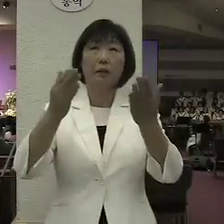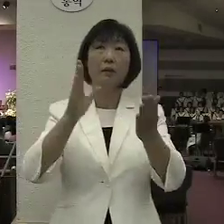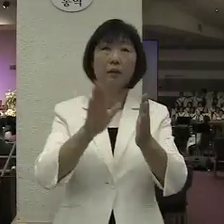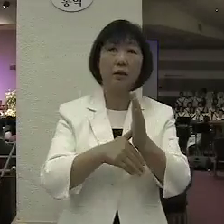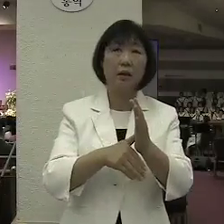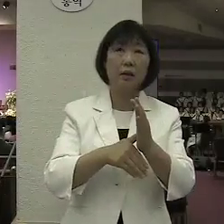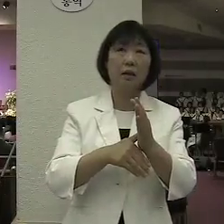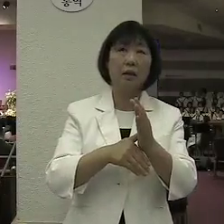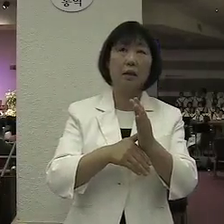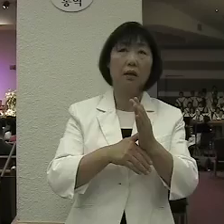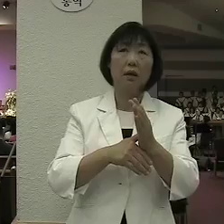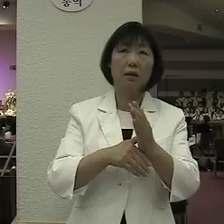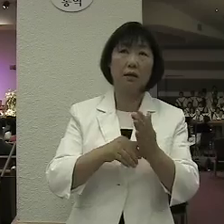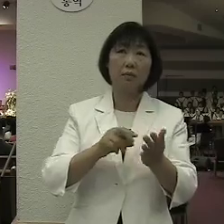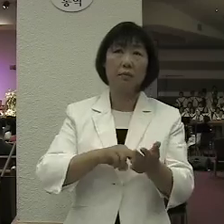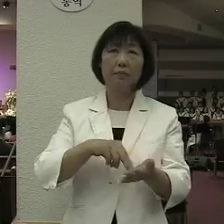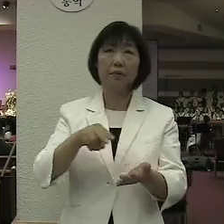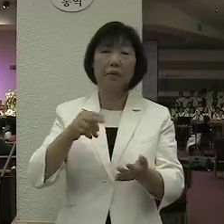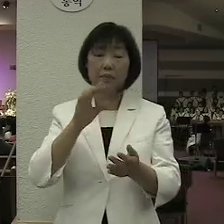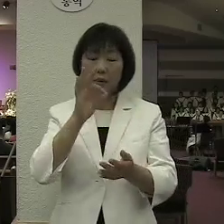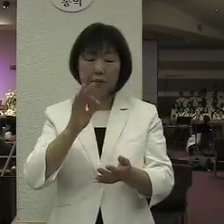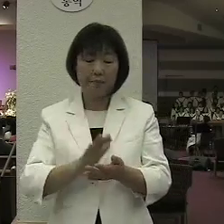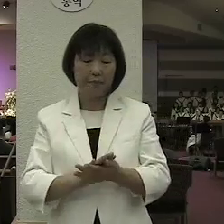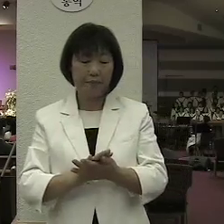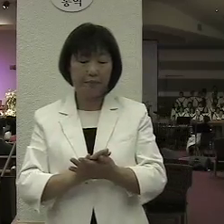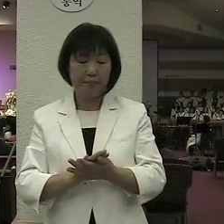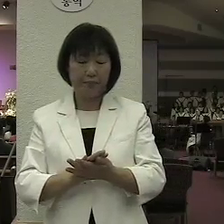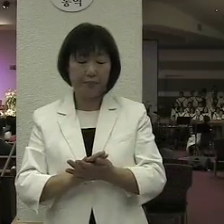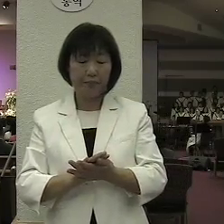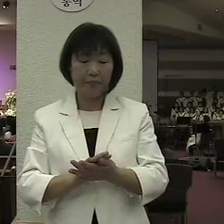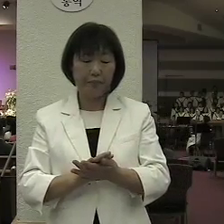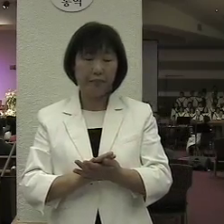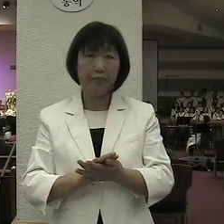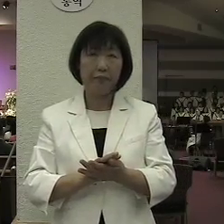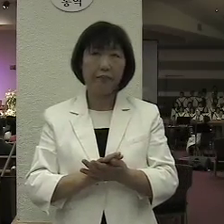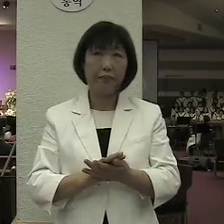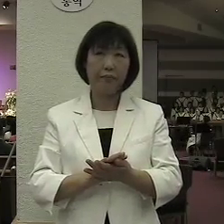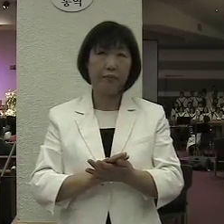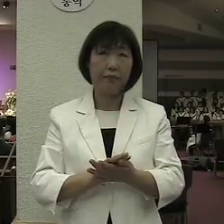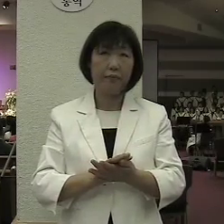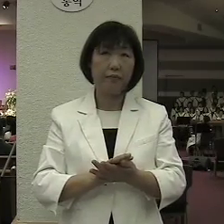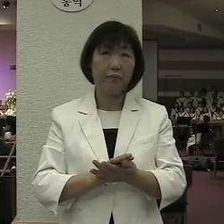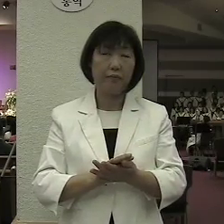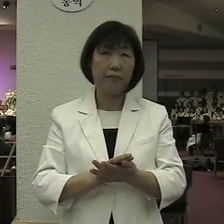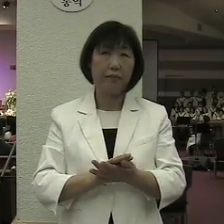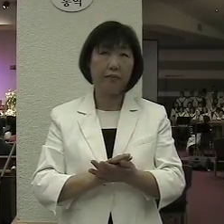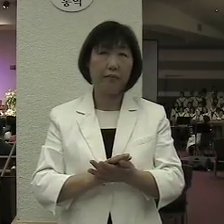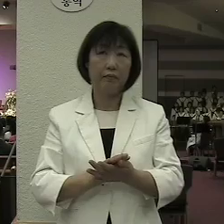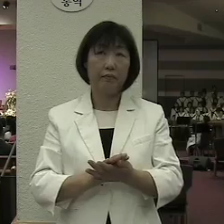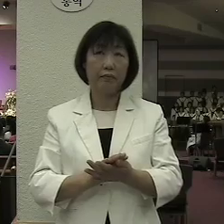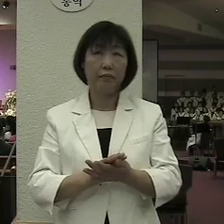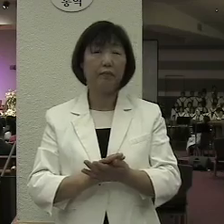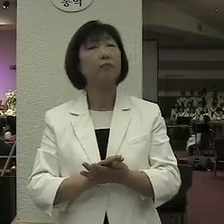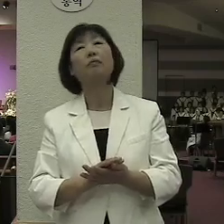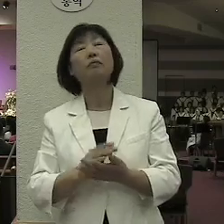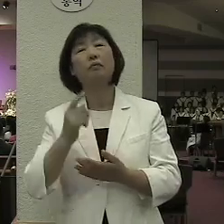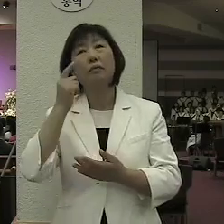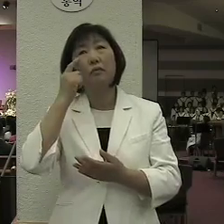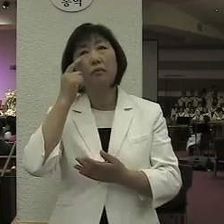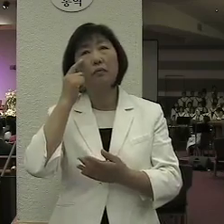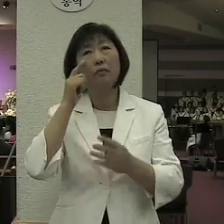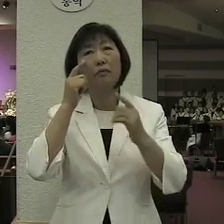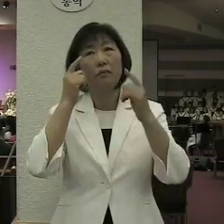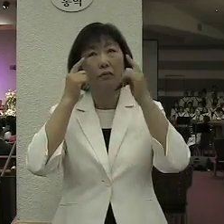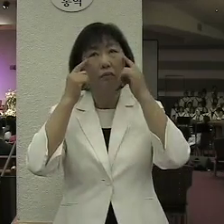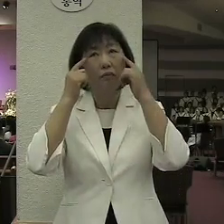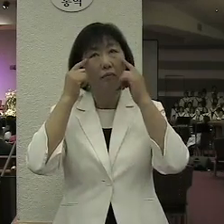죽으셨지만 사흘 만에 부활하신 주님 앞에 우리가 드릴 수 있는 찬양 우리가 드릴 수 있는 기립박수